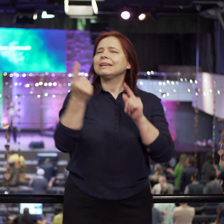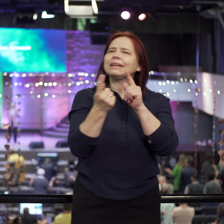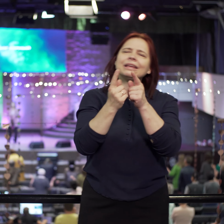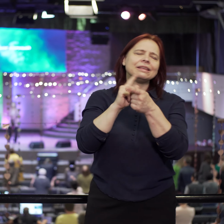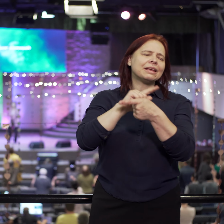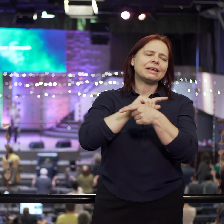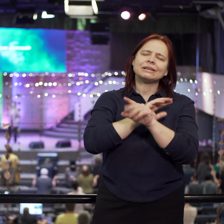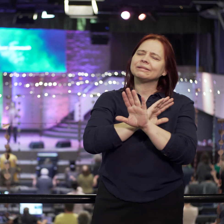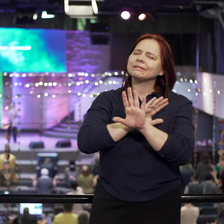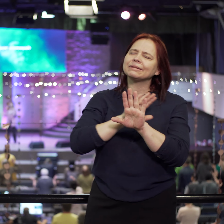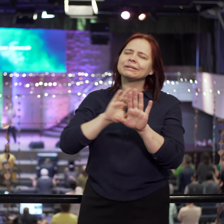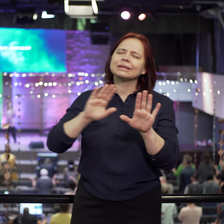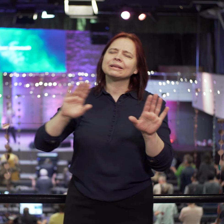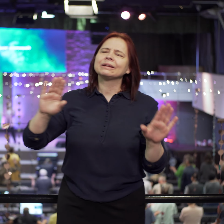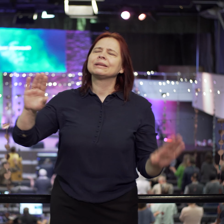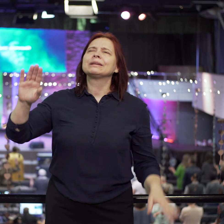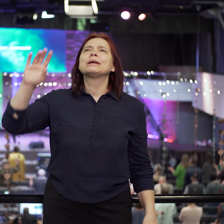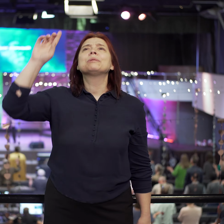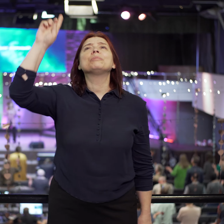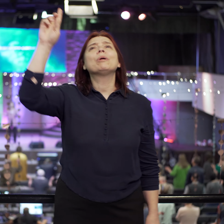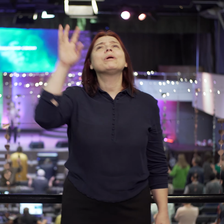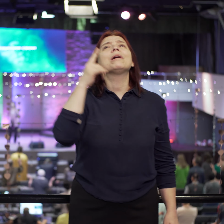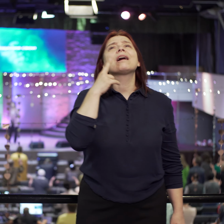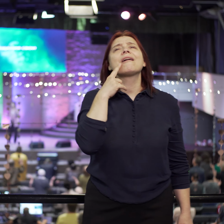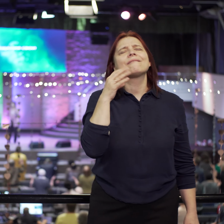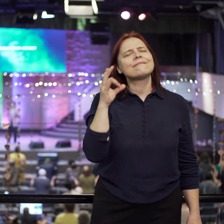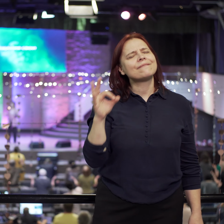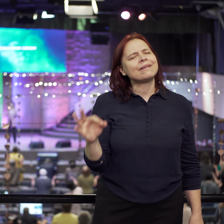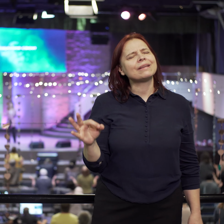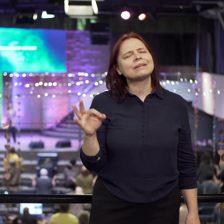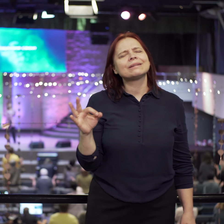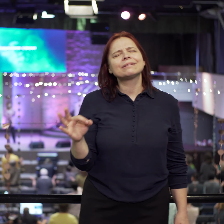Неизменный Бог верный,